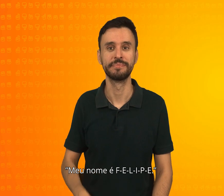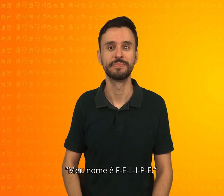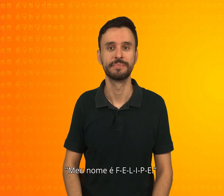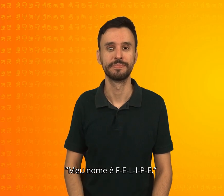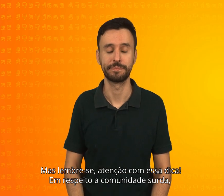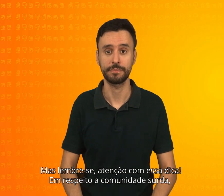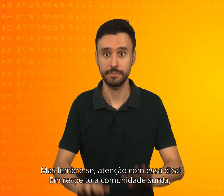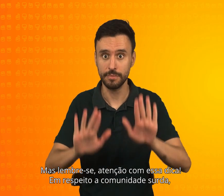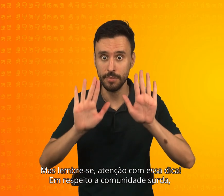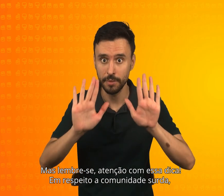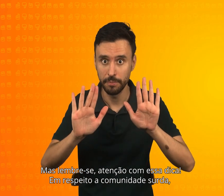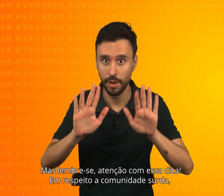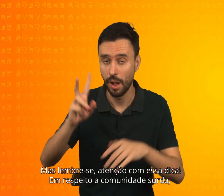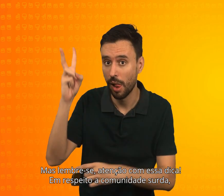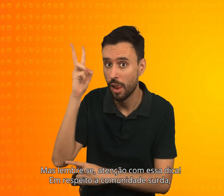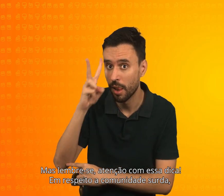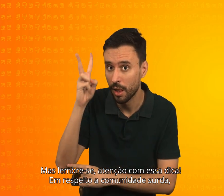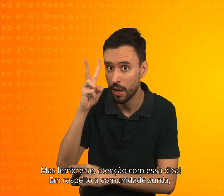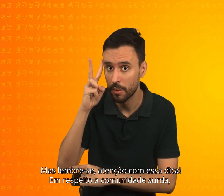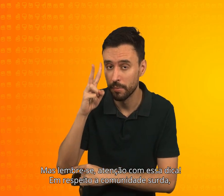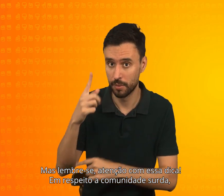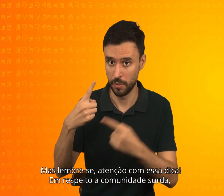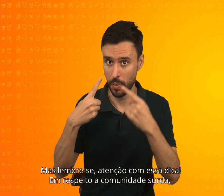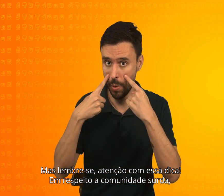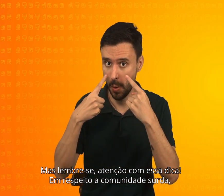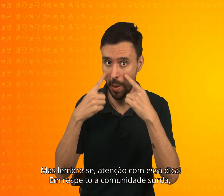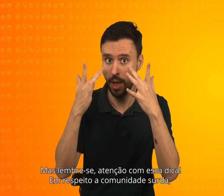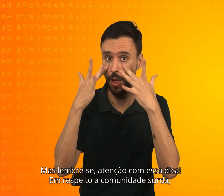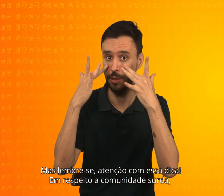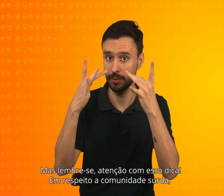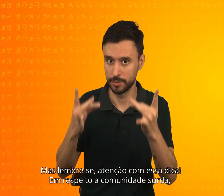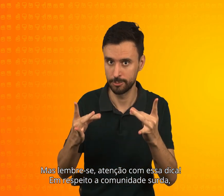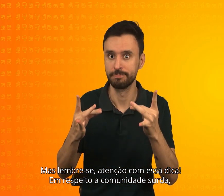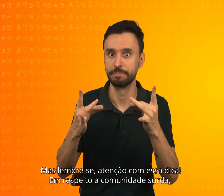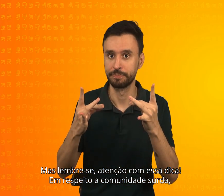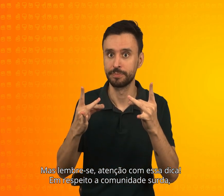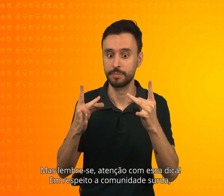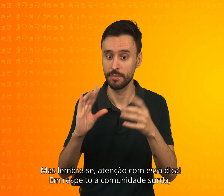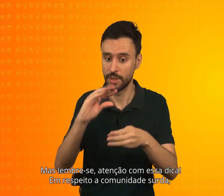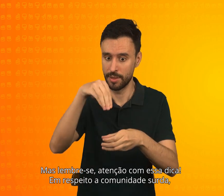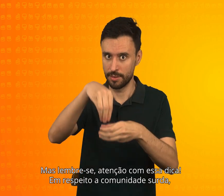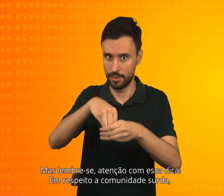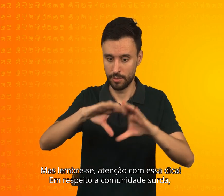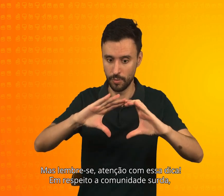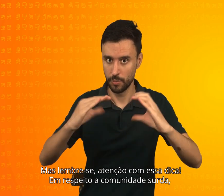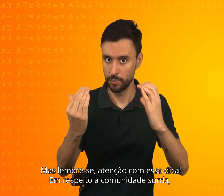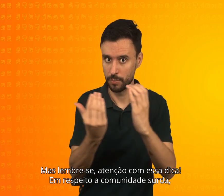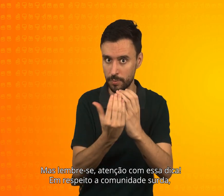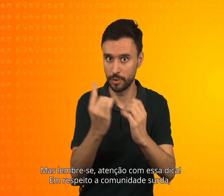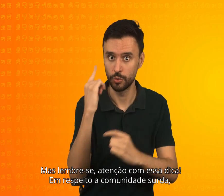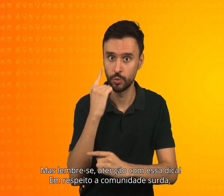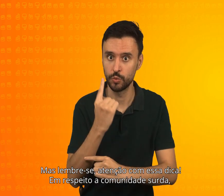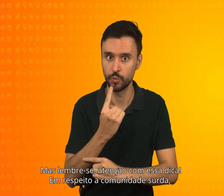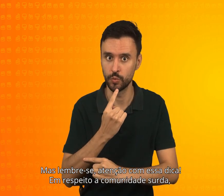Mas lembre-se... Atenção com esta dica. Em respeito à comunidade surda,